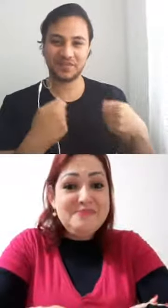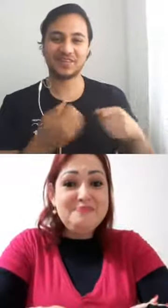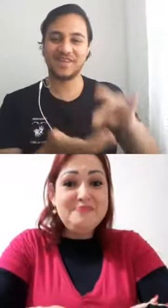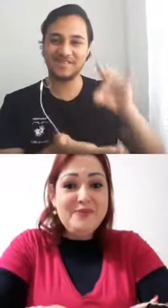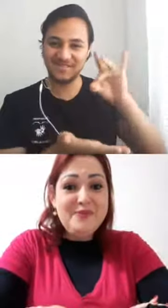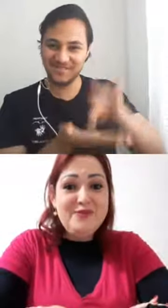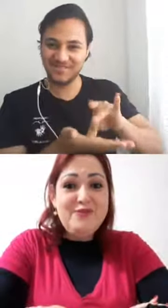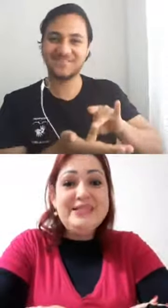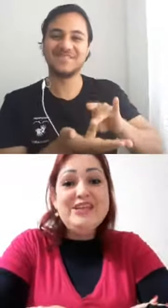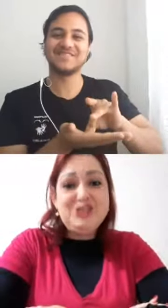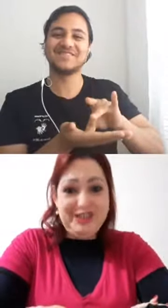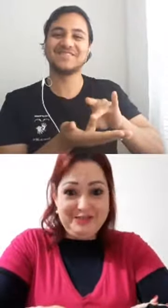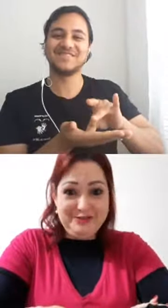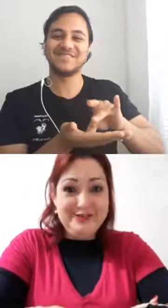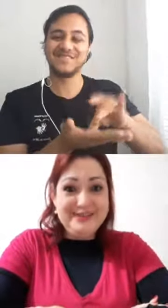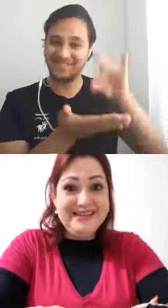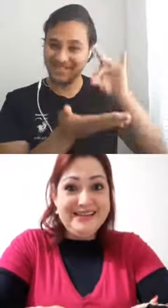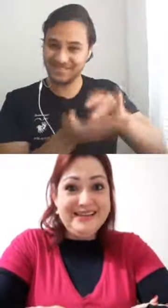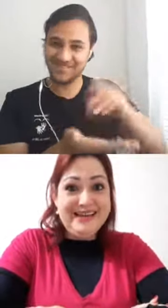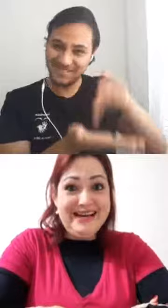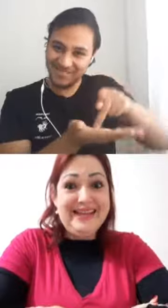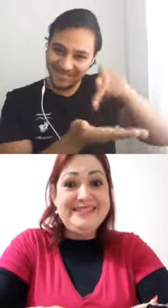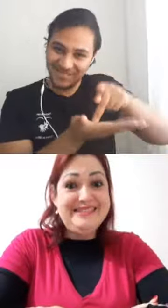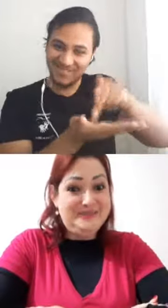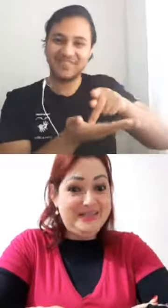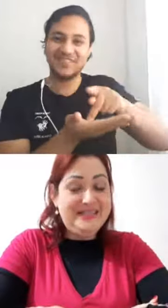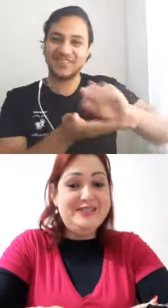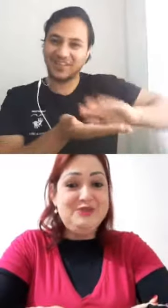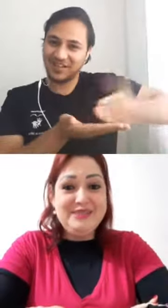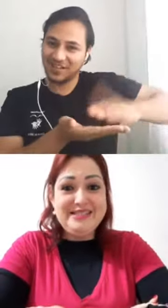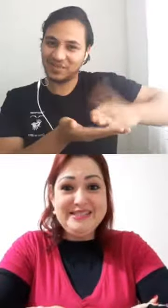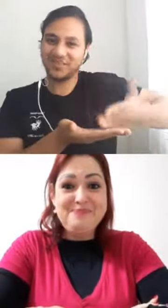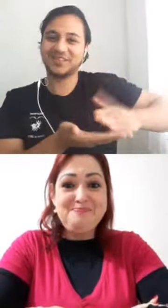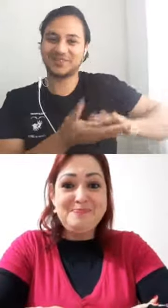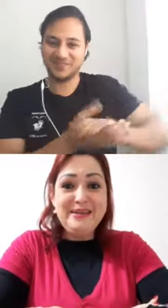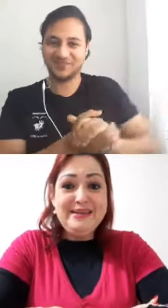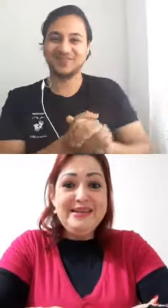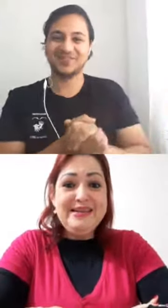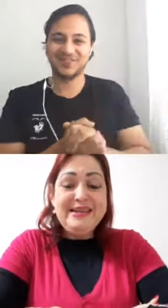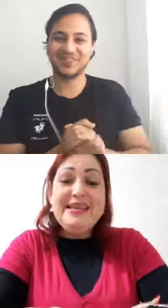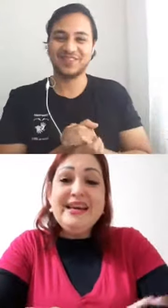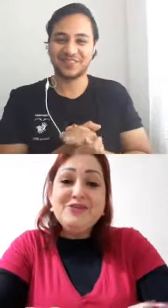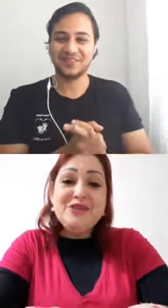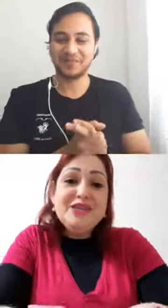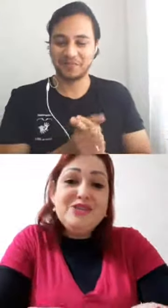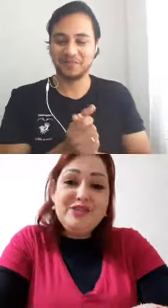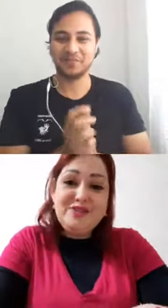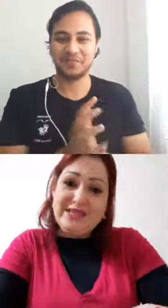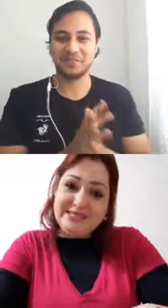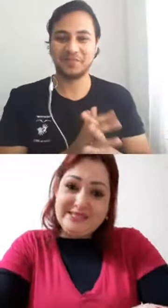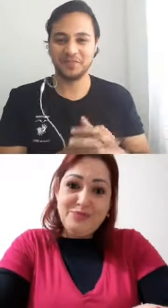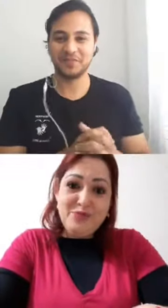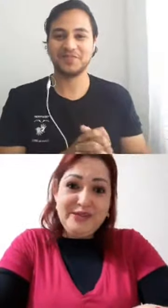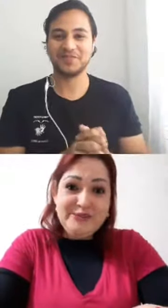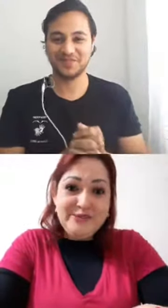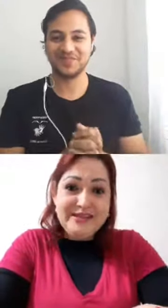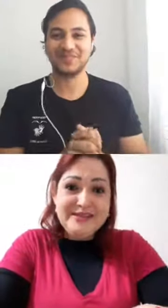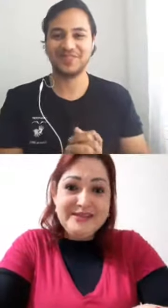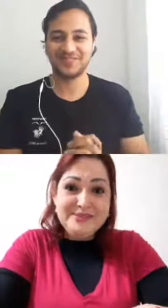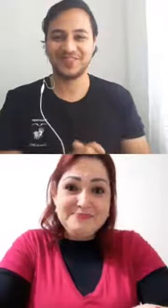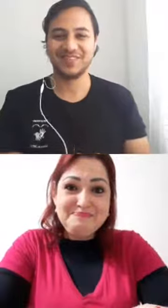ser fidedigno às interpretações. E aí, o que que a gente faz nesse